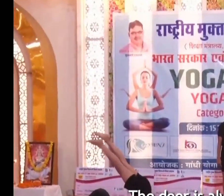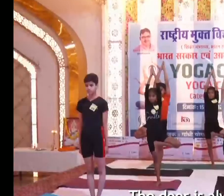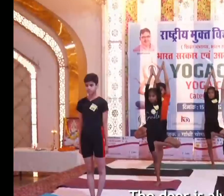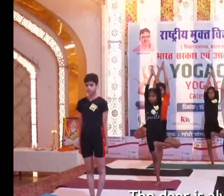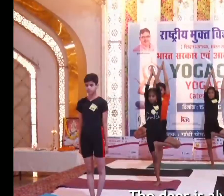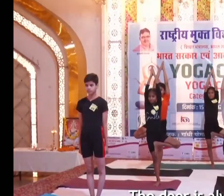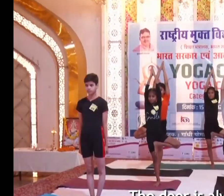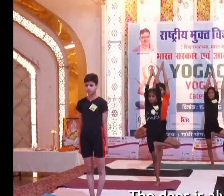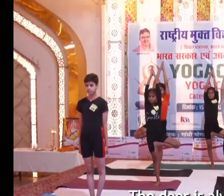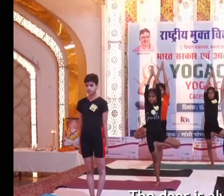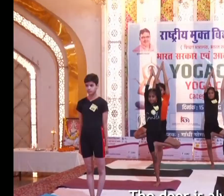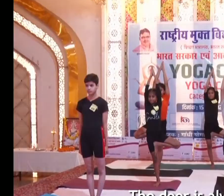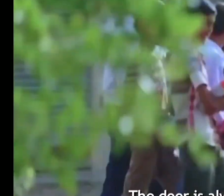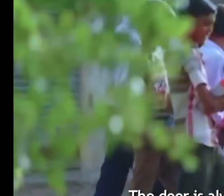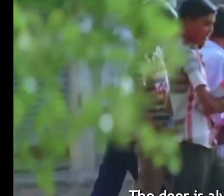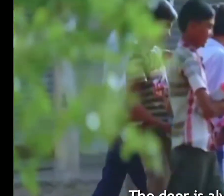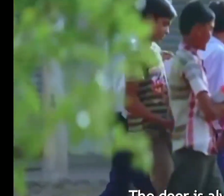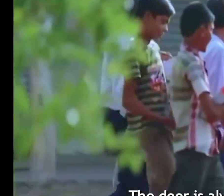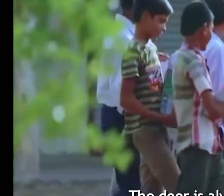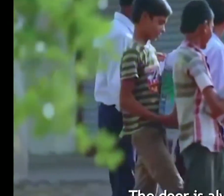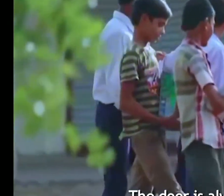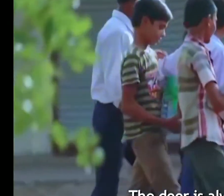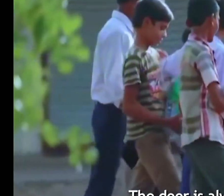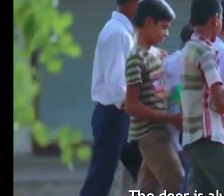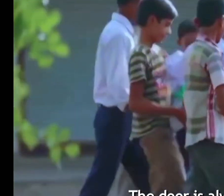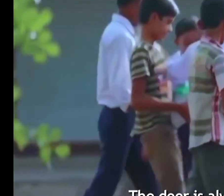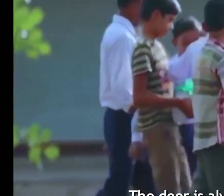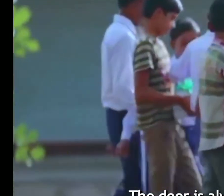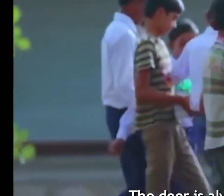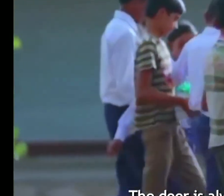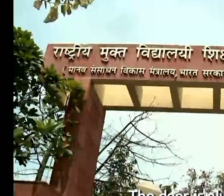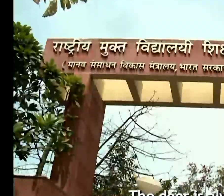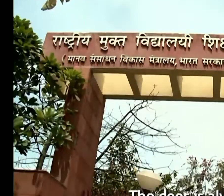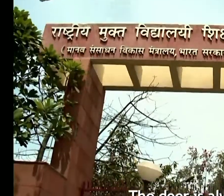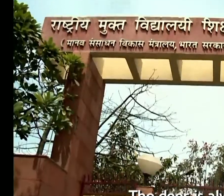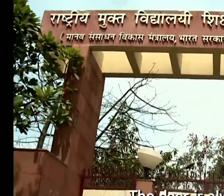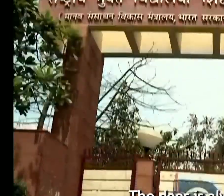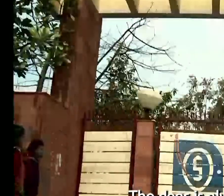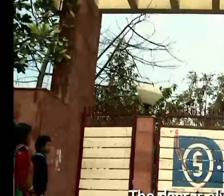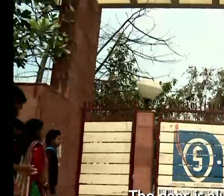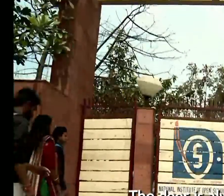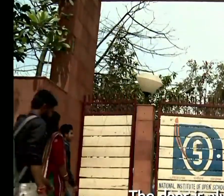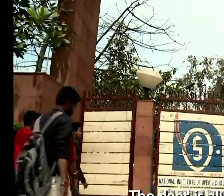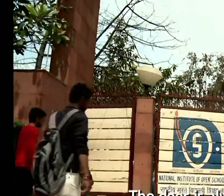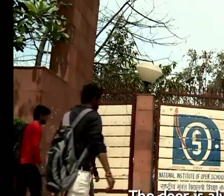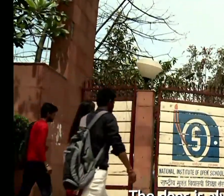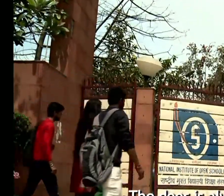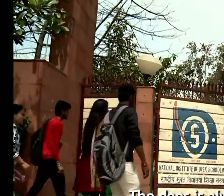राष्ट्रीय मुक्त विद्यालय का है द्वार खुला सबकी